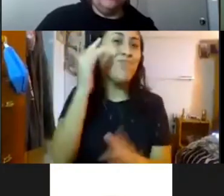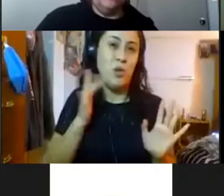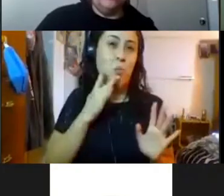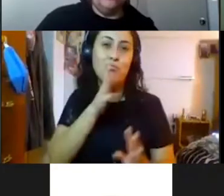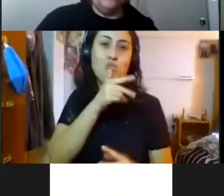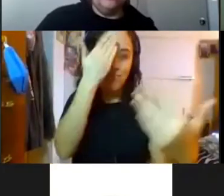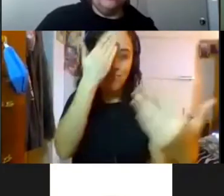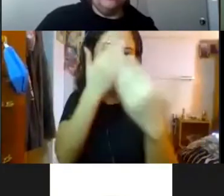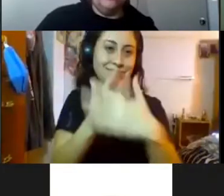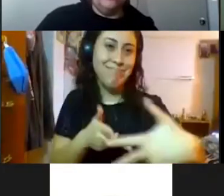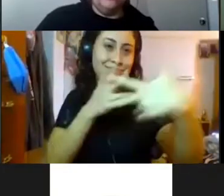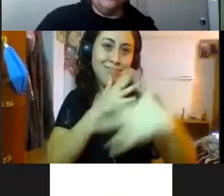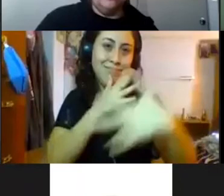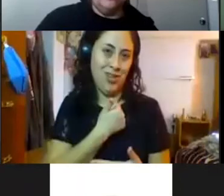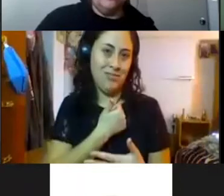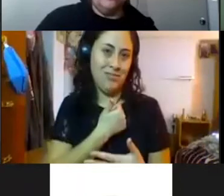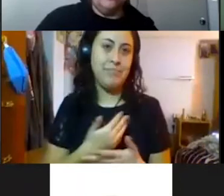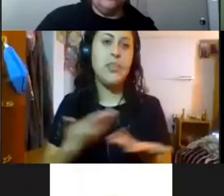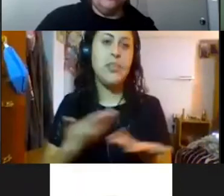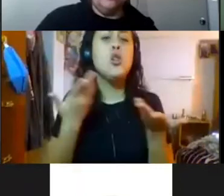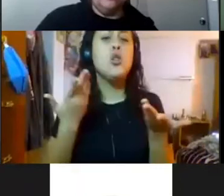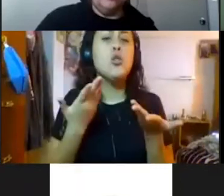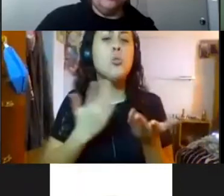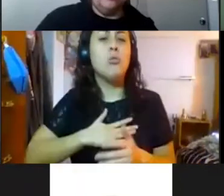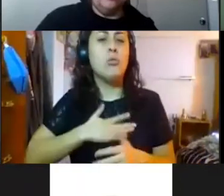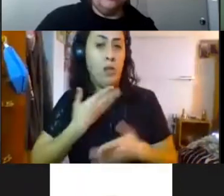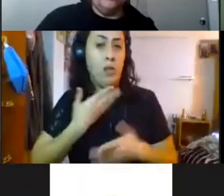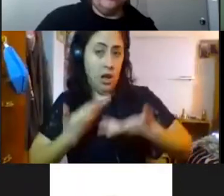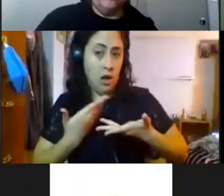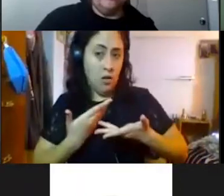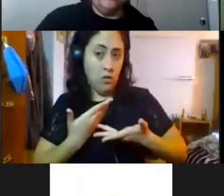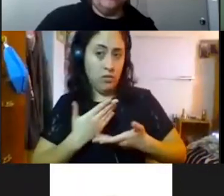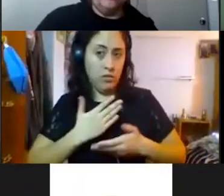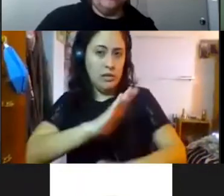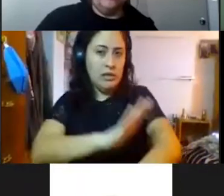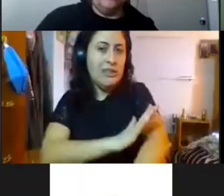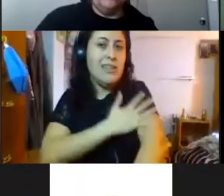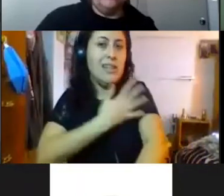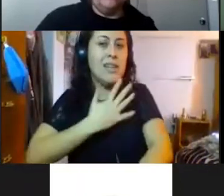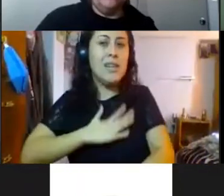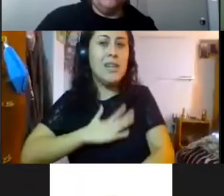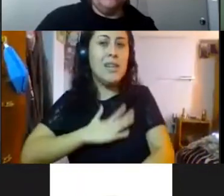otro pregunta, ¿cómo se encuentra actualmente emocionalmente?